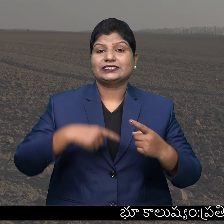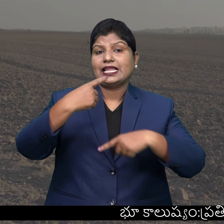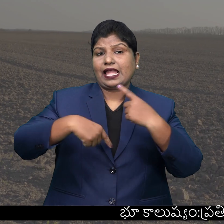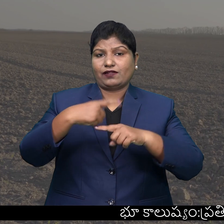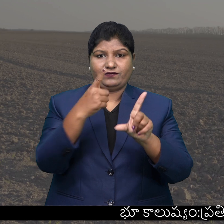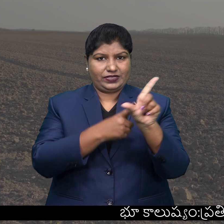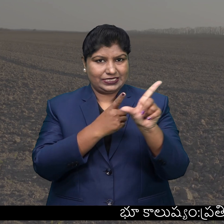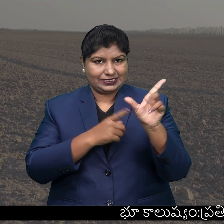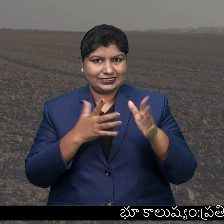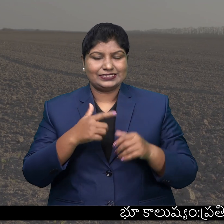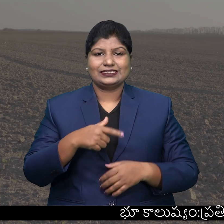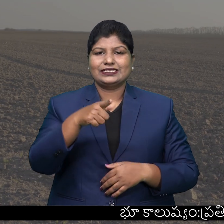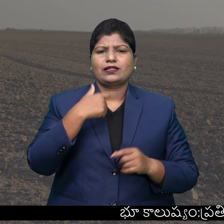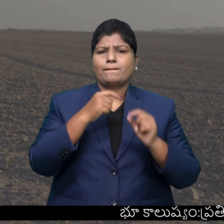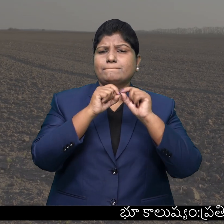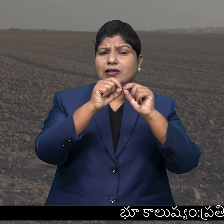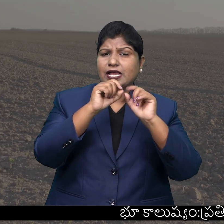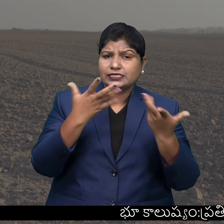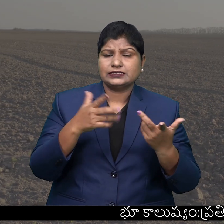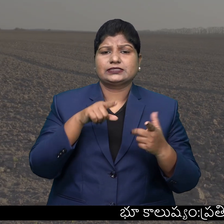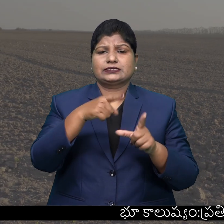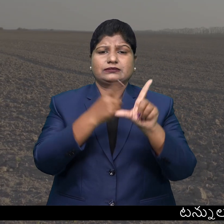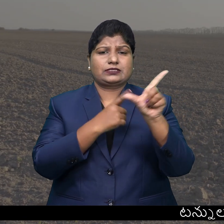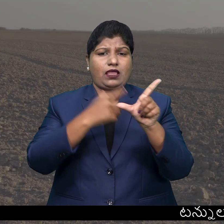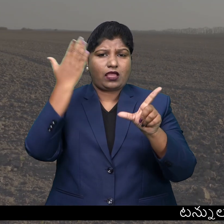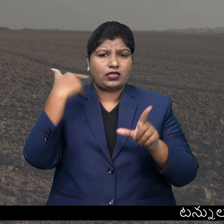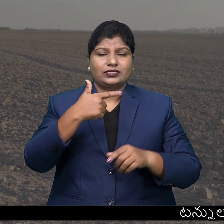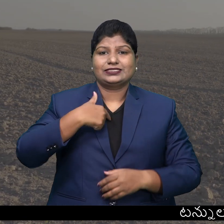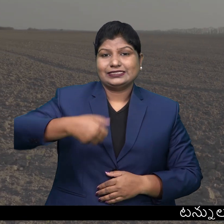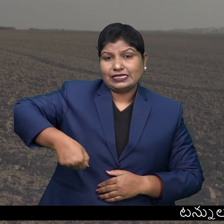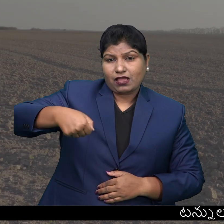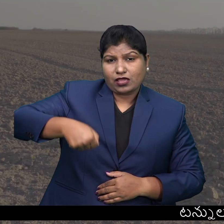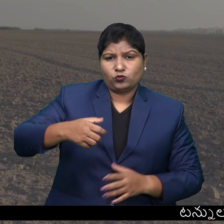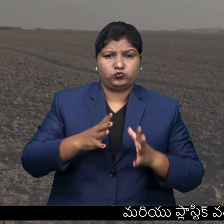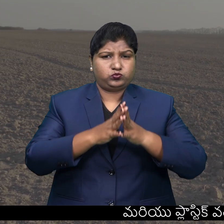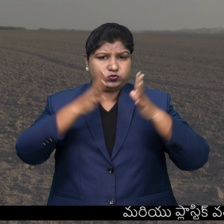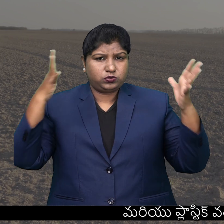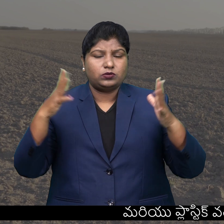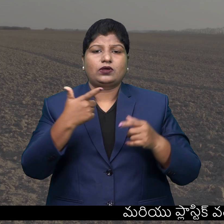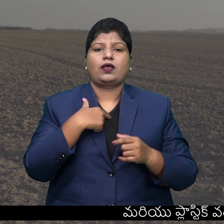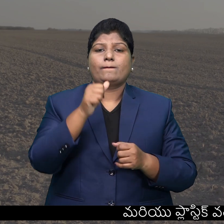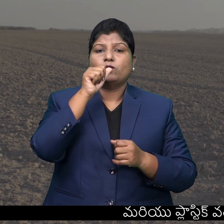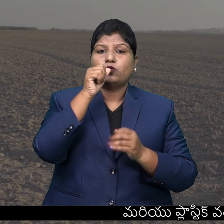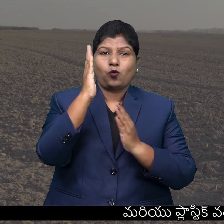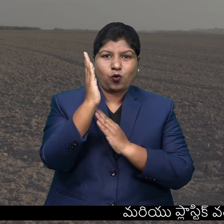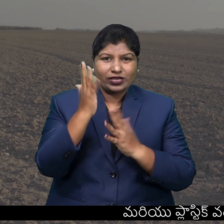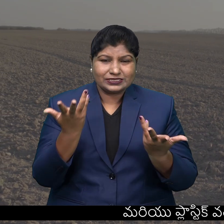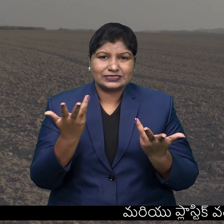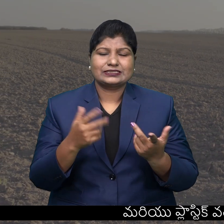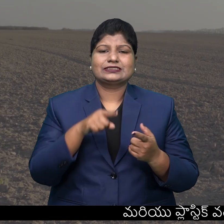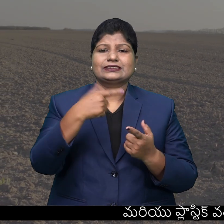భూ కాలుష్యం ప్రతి సంవత్సరం బిలియన్ కొద్దీ టన్నుల డబ్బాలు, సీసాలు మరియు ప్లాస్టిక్